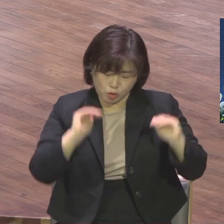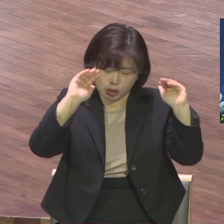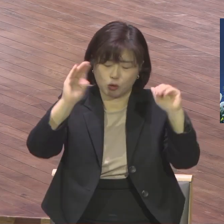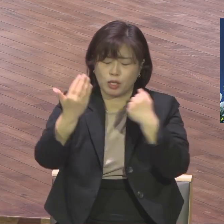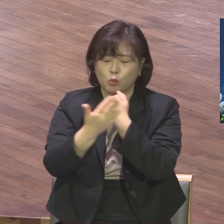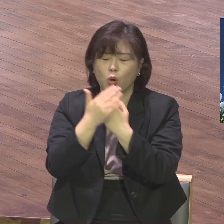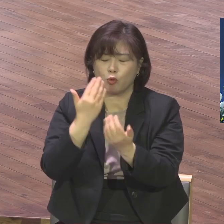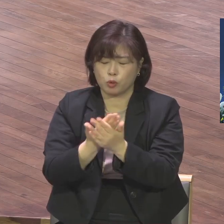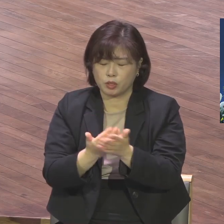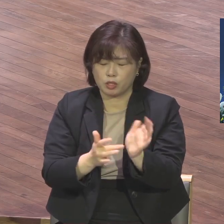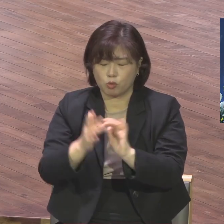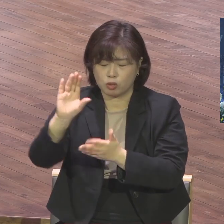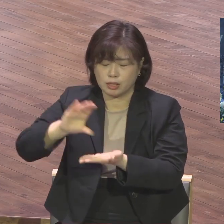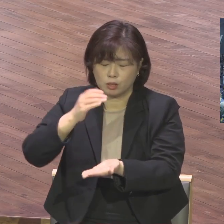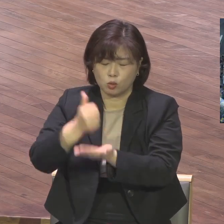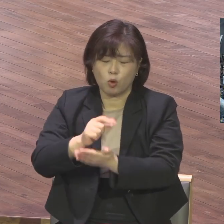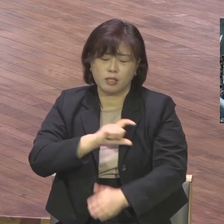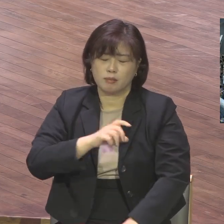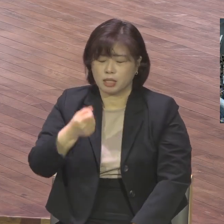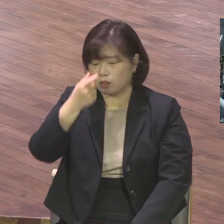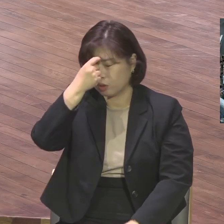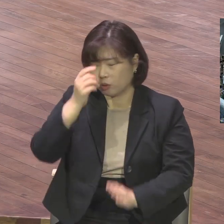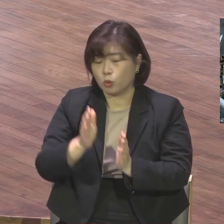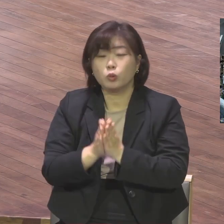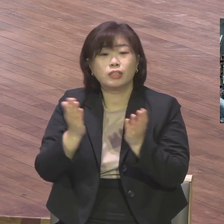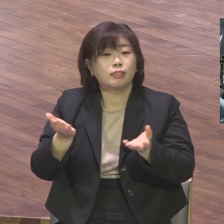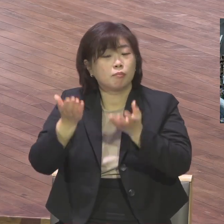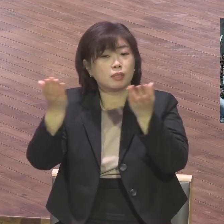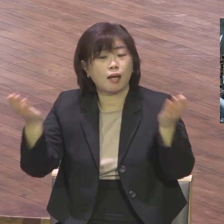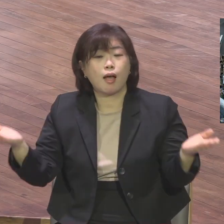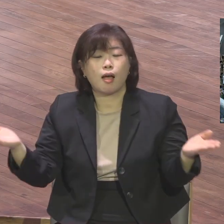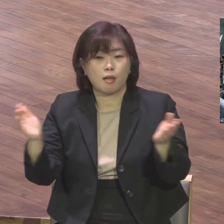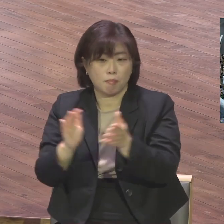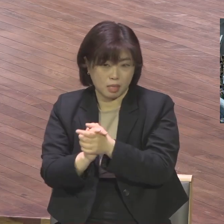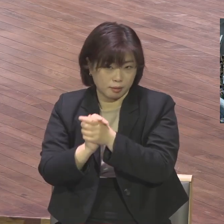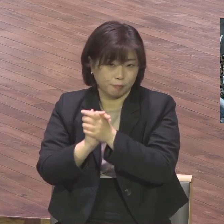받들어 기도합니다. 아멘. 헌금은 온라인.